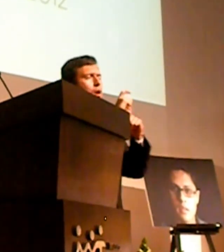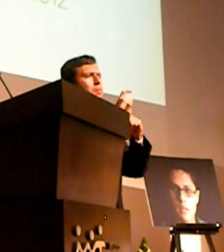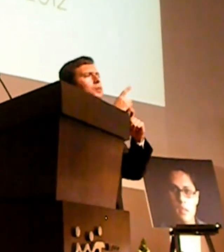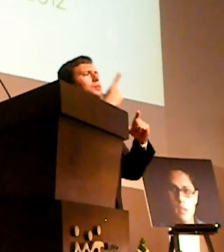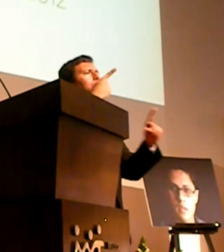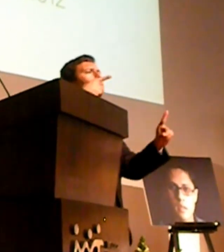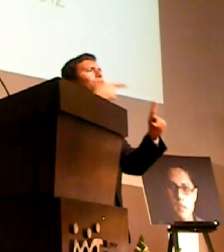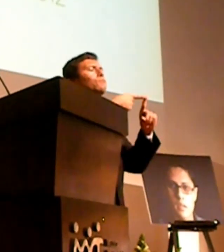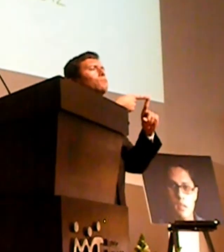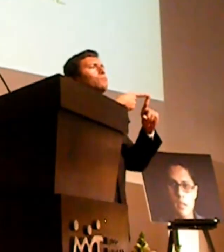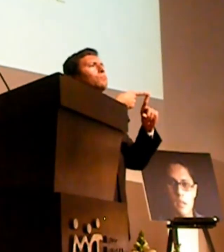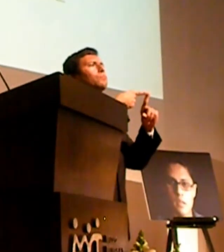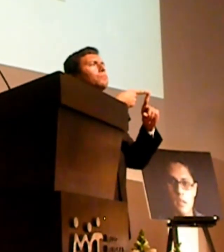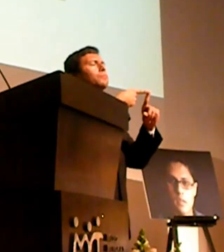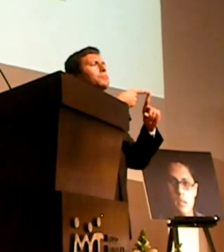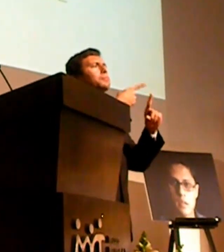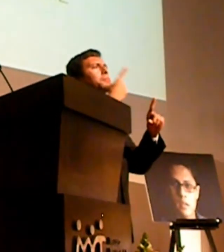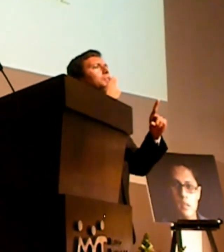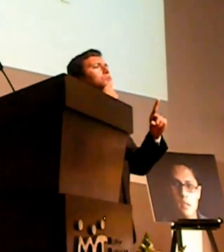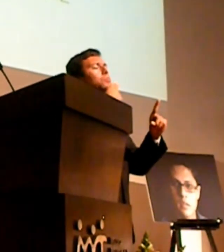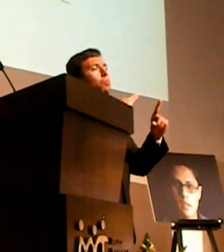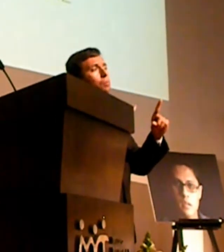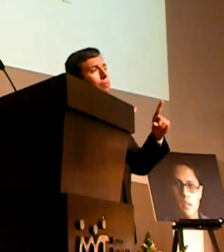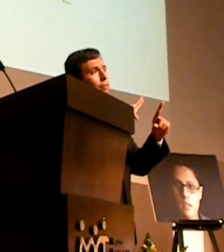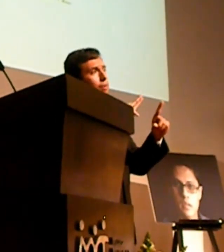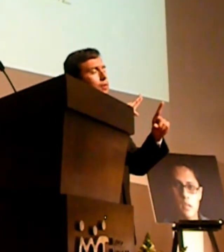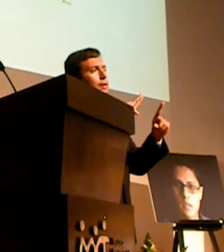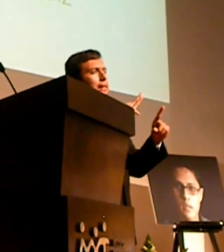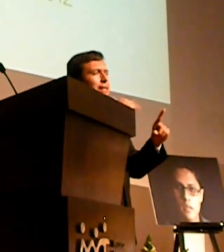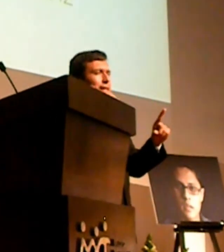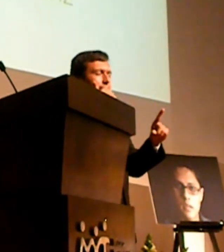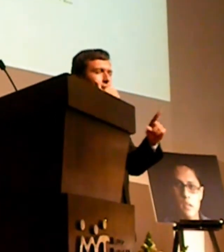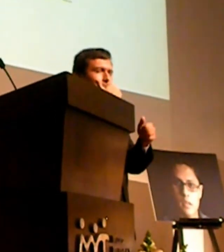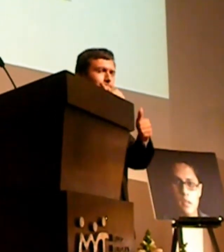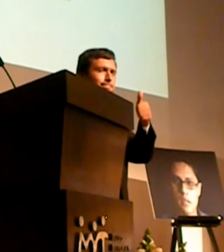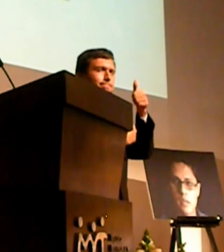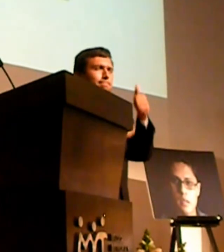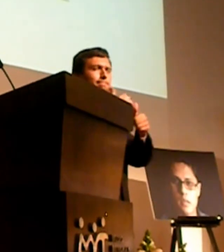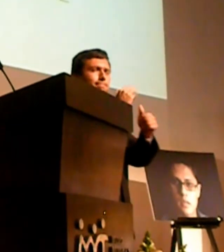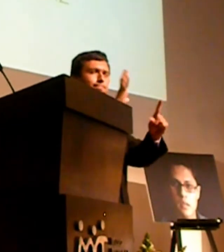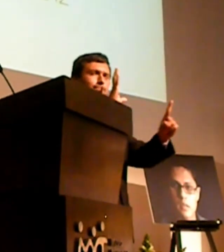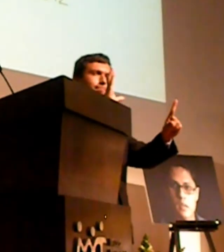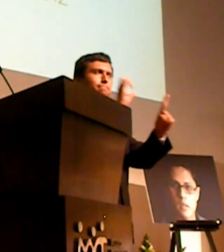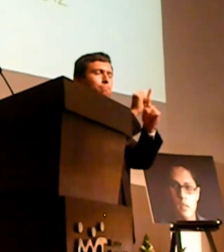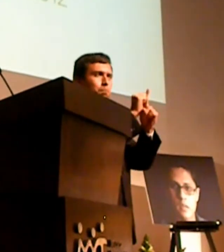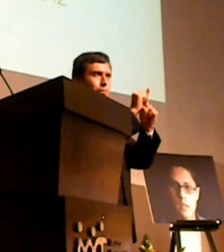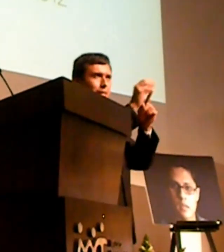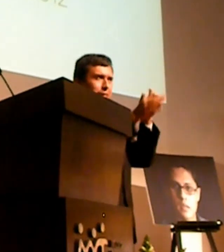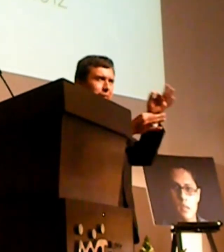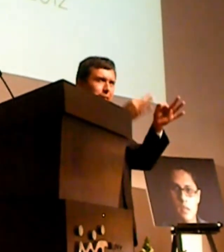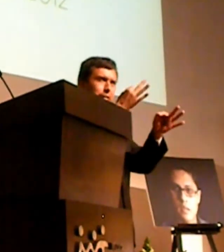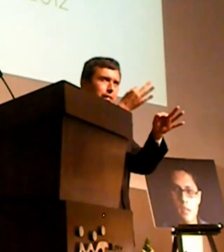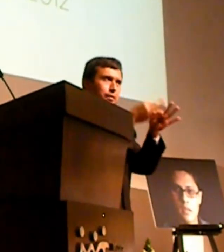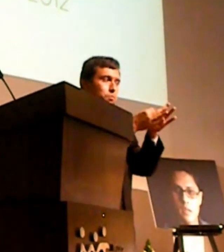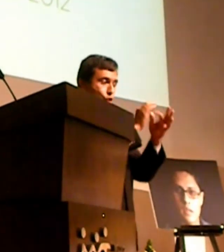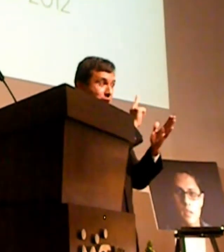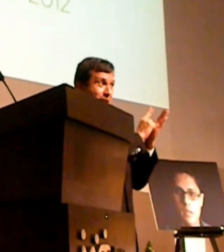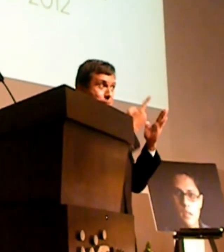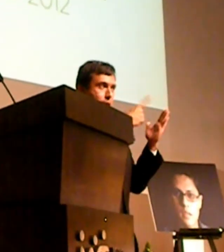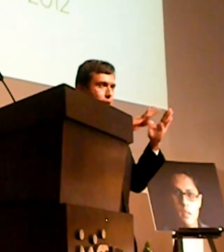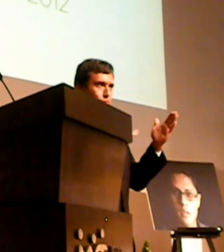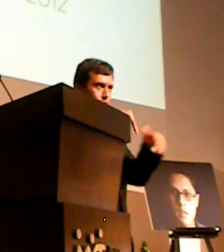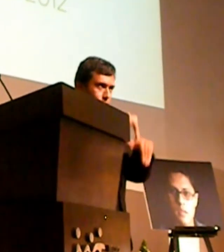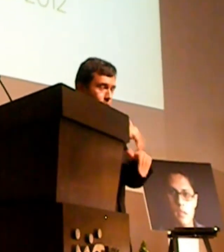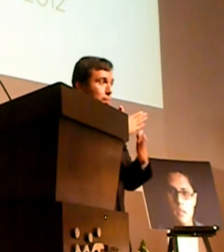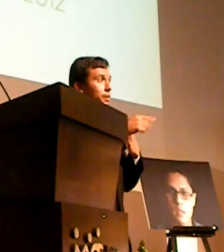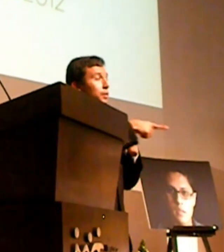pudiera buscarse y pudiera tratar de cumplirse según lo mandata la ley. Un especial agradecimiento a la